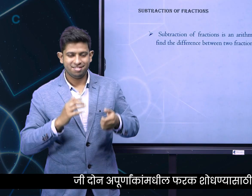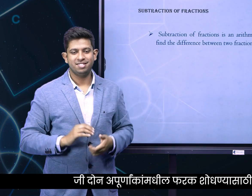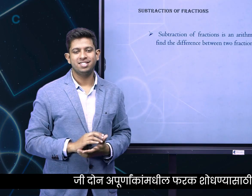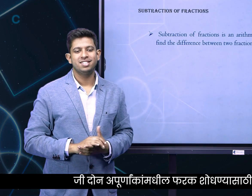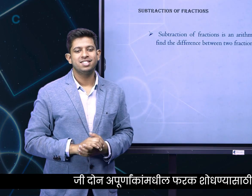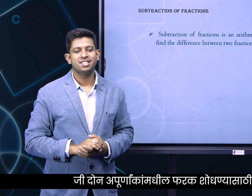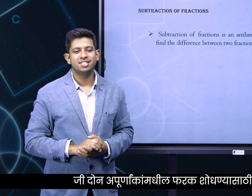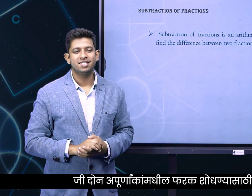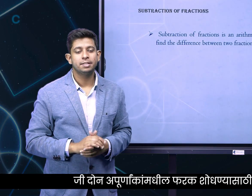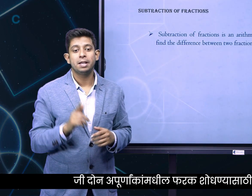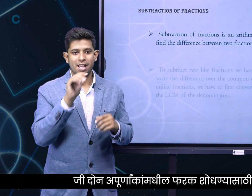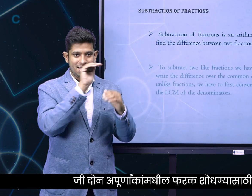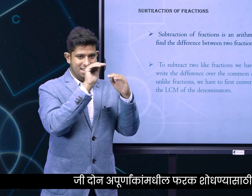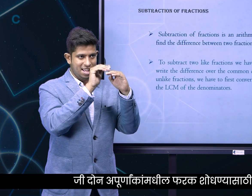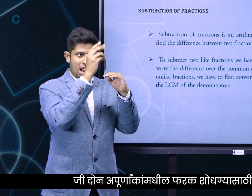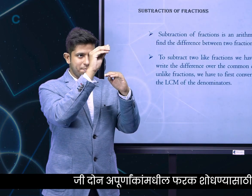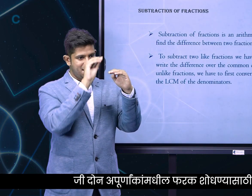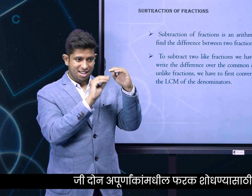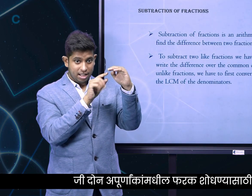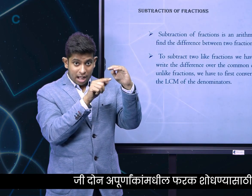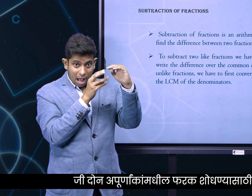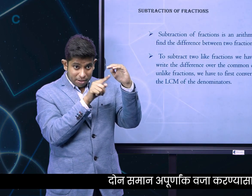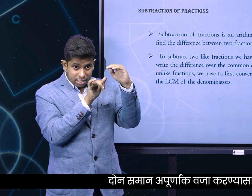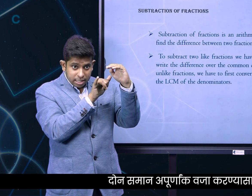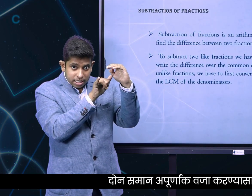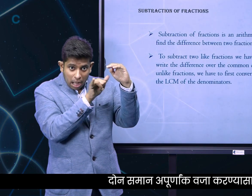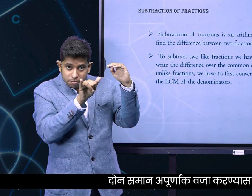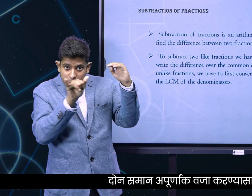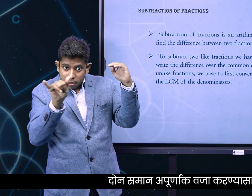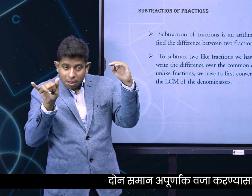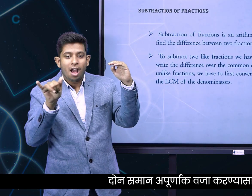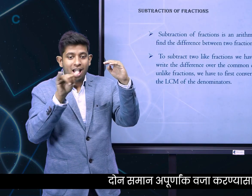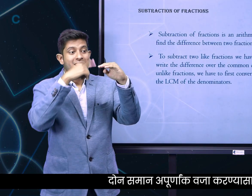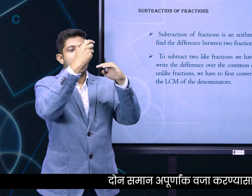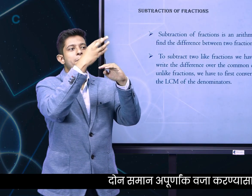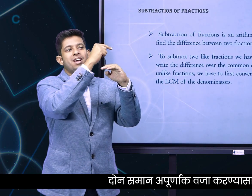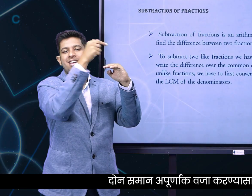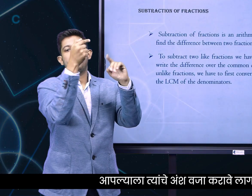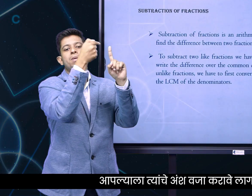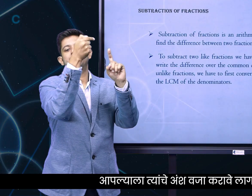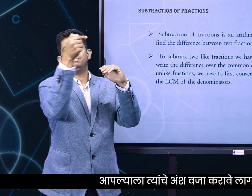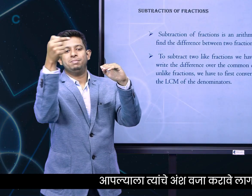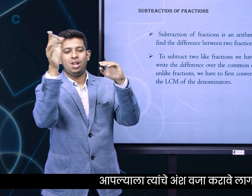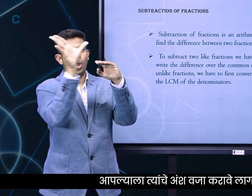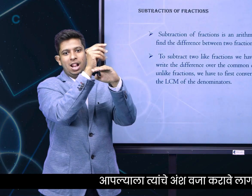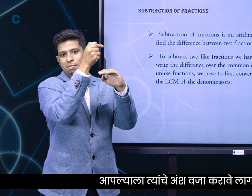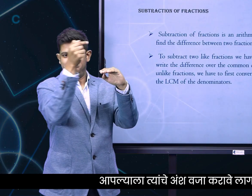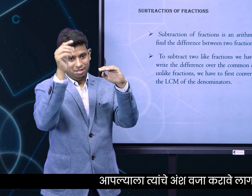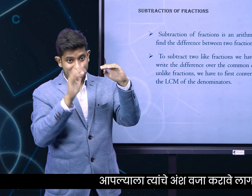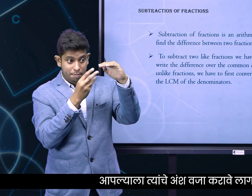दोन अपूर्णांकांमधील फरक शोधण्यासाठी केली जाते. दोन समान अपूर्णांक वजा करण्यासाठी आपल्याला त्यांचे अंश वजा